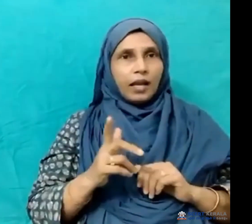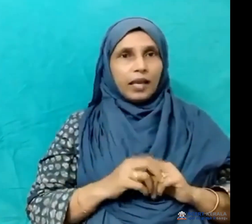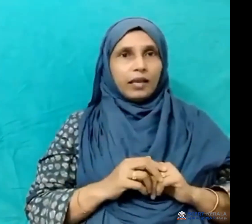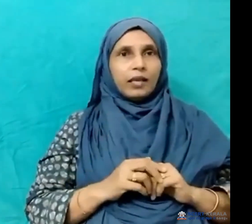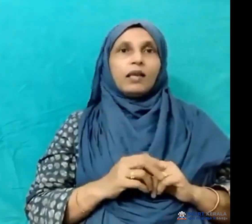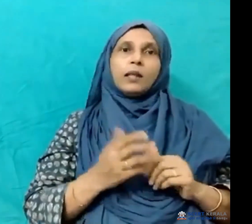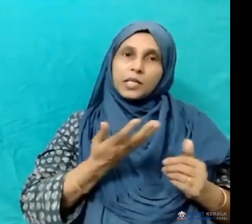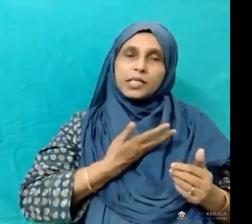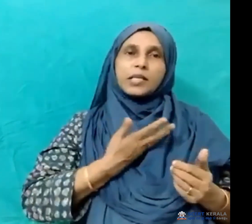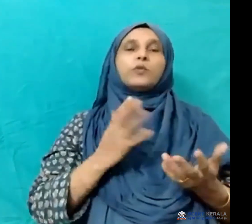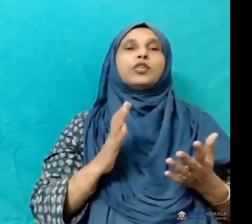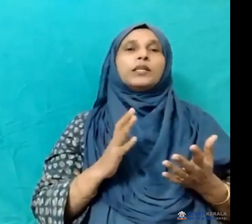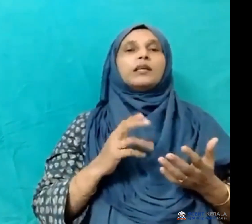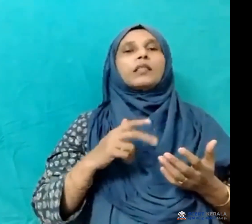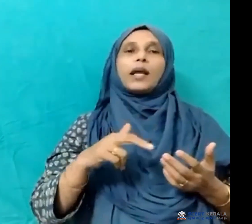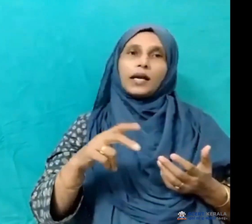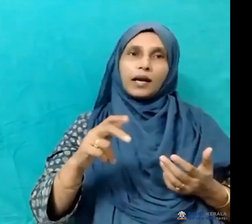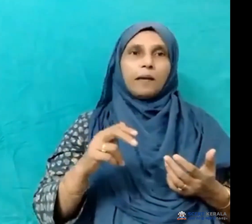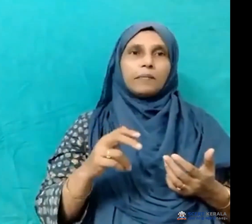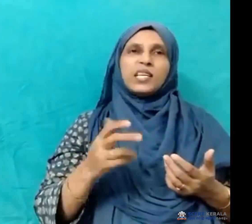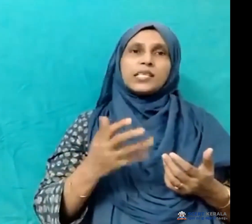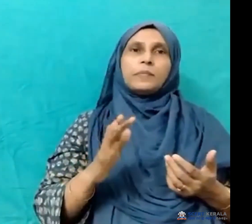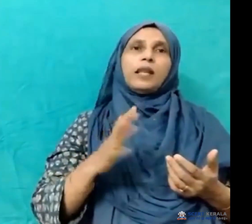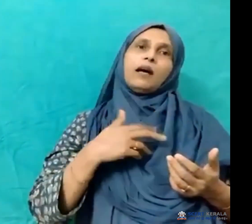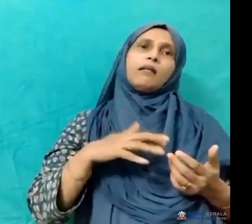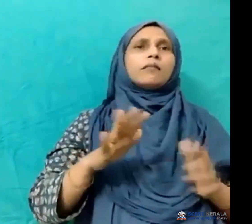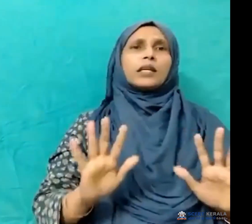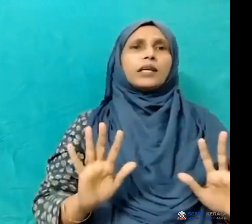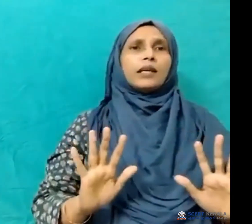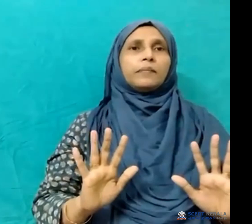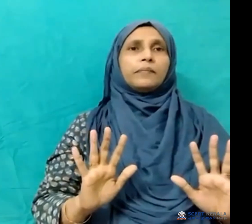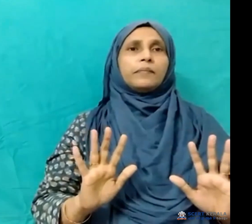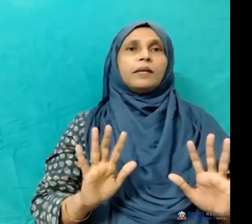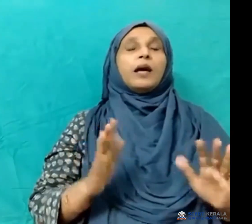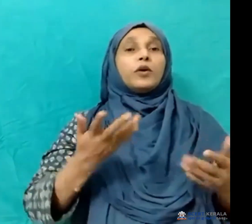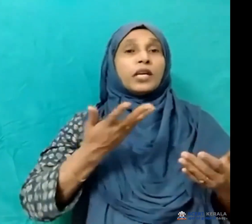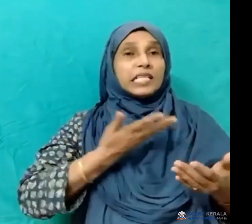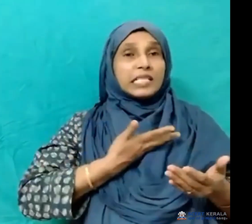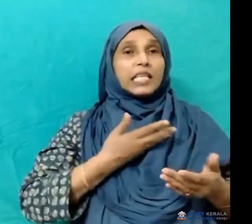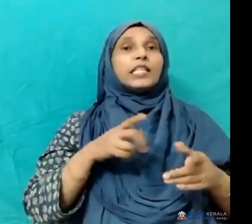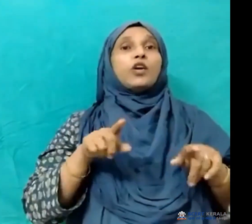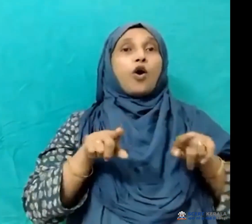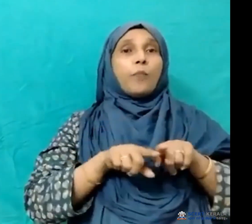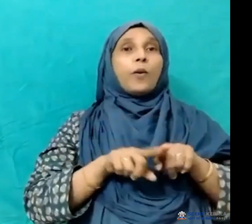അല്ലേ. നമുക്ക് ഇഷ്ടമുണ്ട് നടക്കാം, ഇഷ്ടമില്ല നടക്കണ്ട. അപ്പൊ ഇഷ്ടത്തിന്